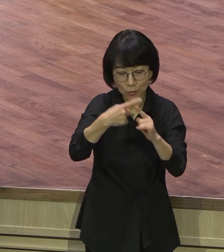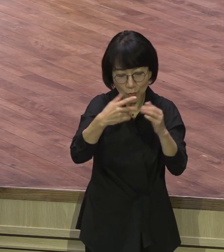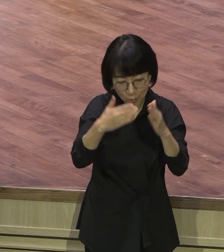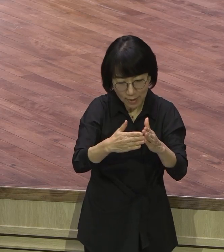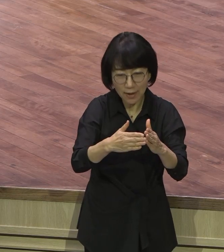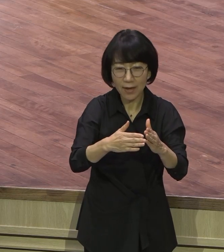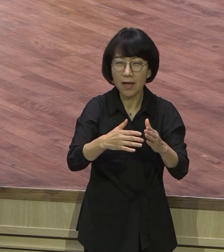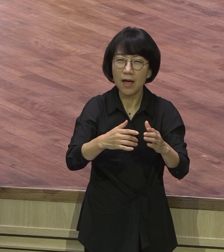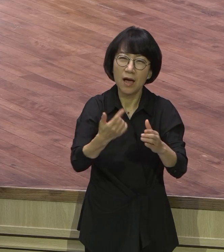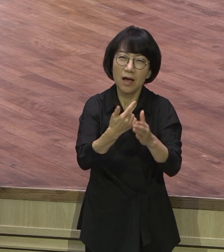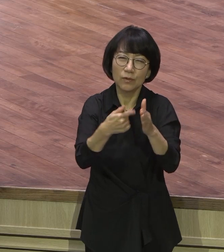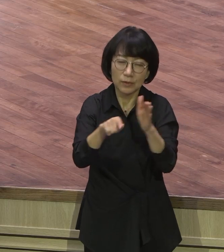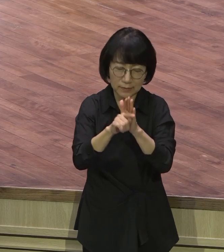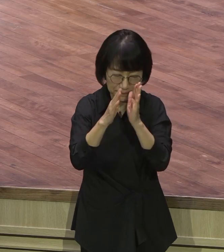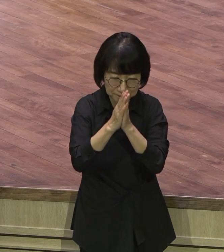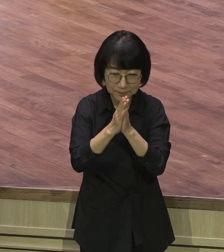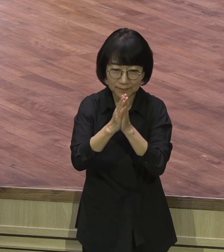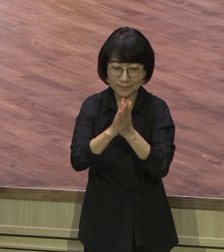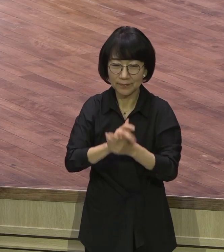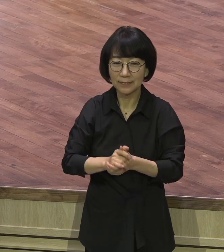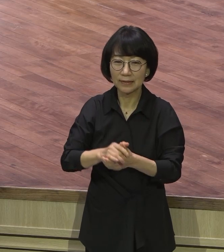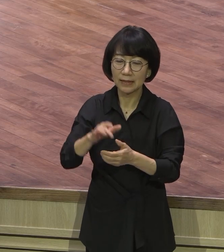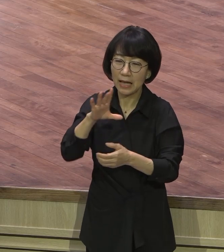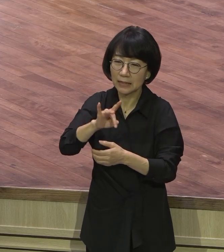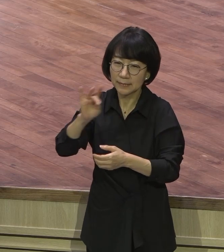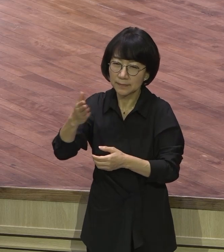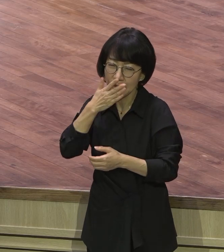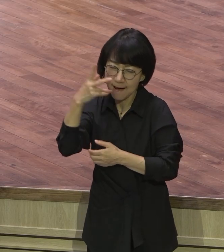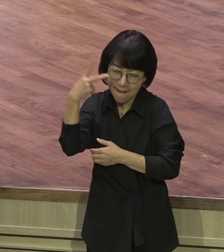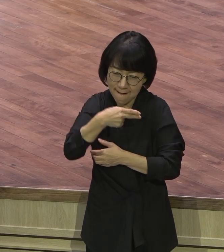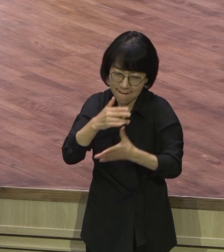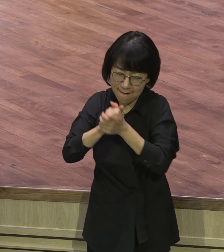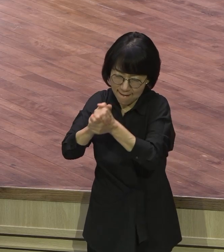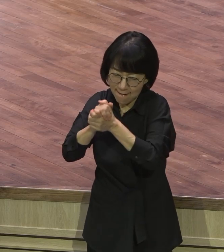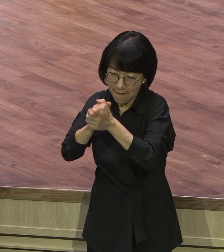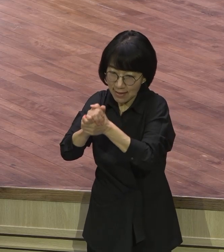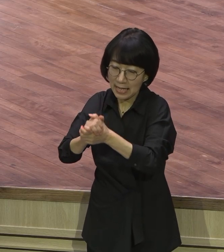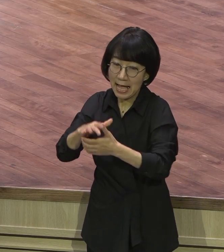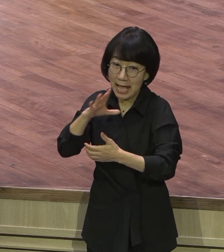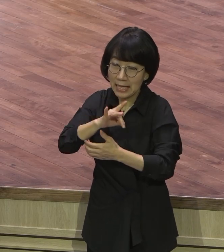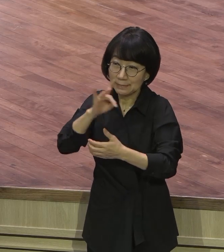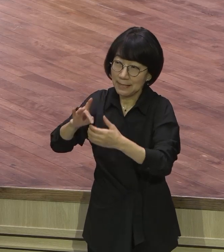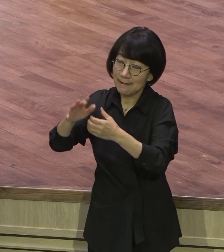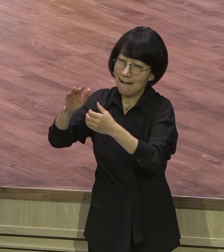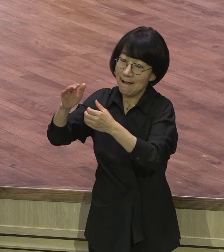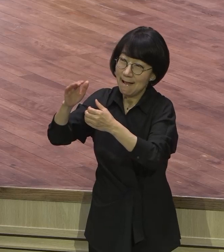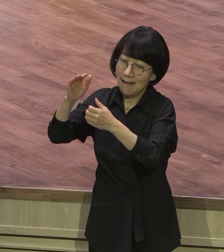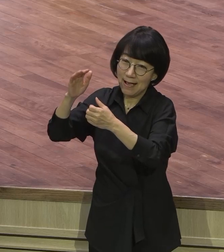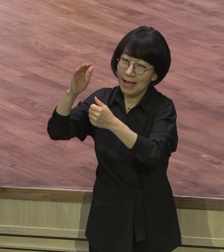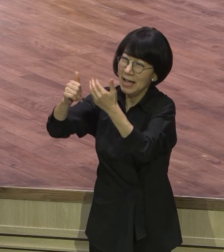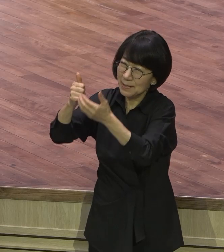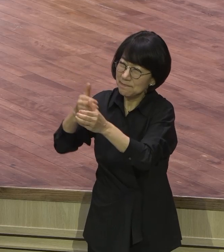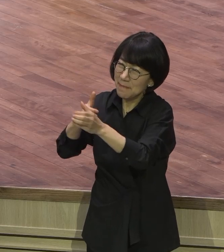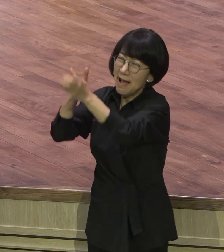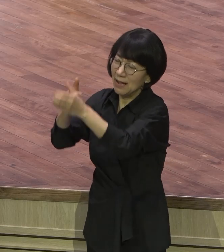철화도 하고, 때로는 대들고 그 모습을 하나님이 모세처럼 기뻐하신다.